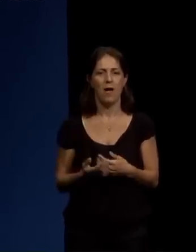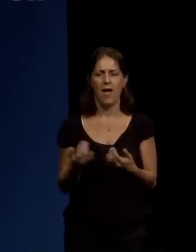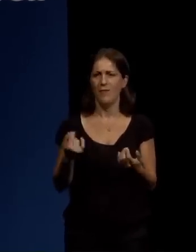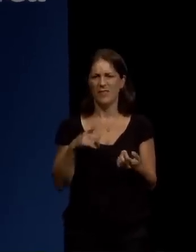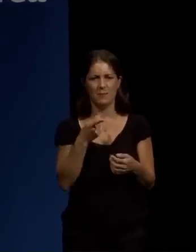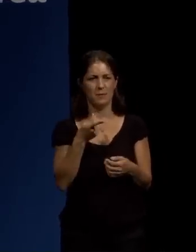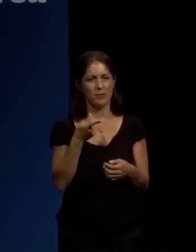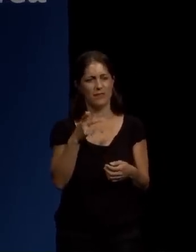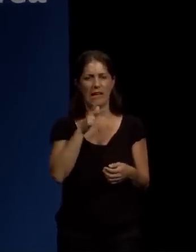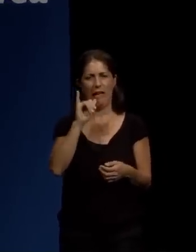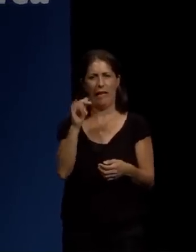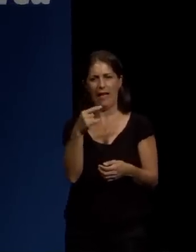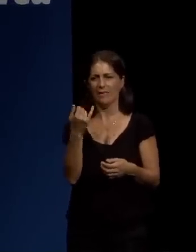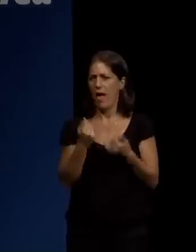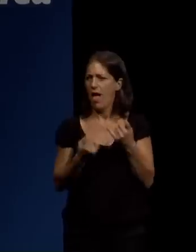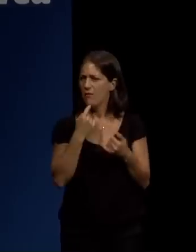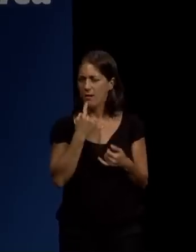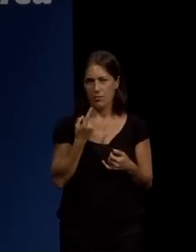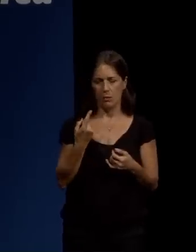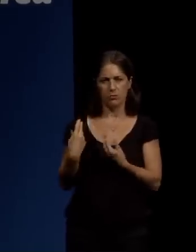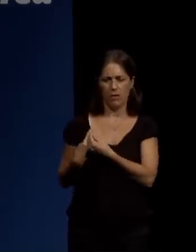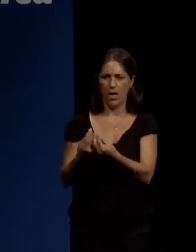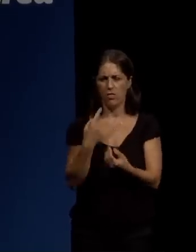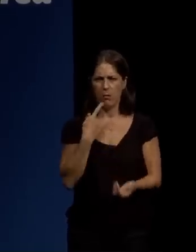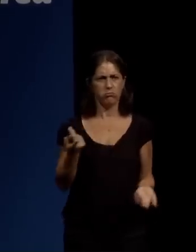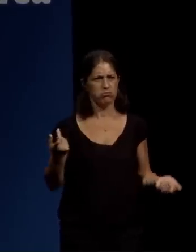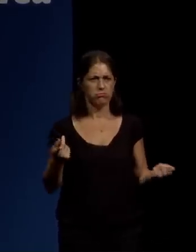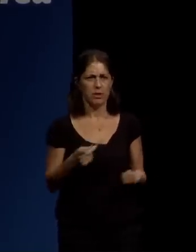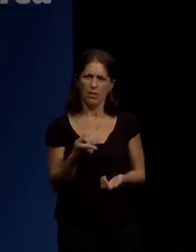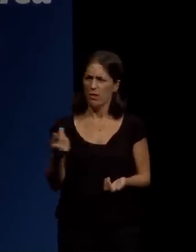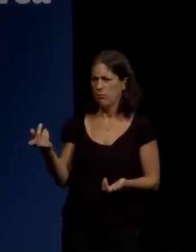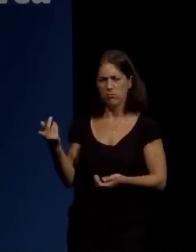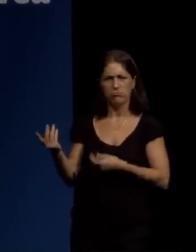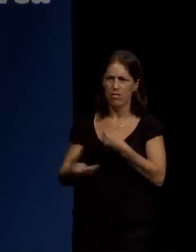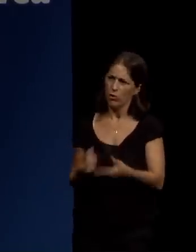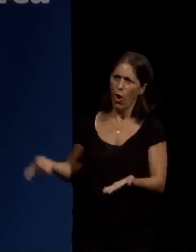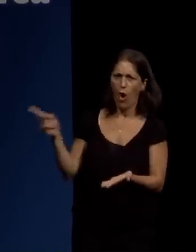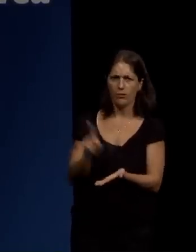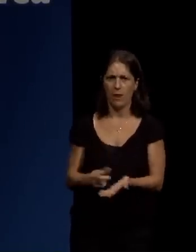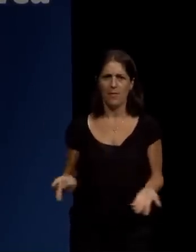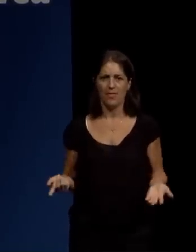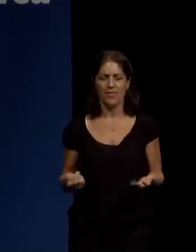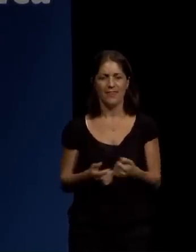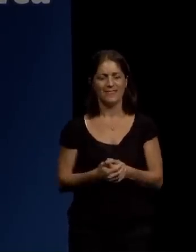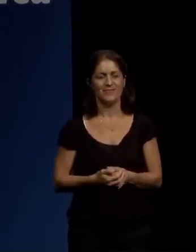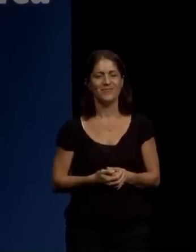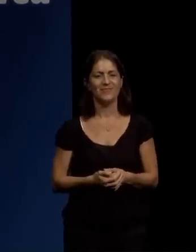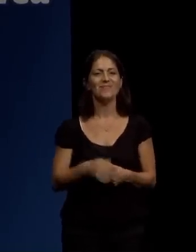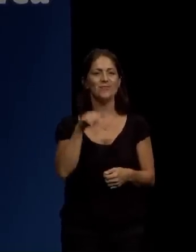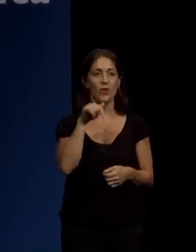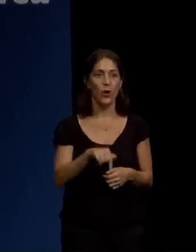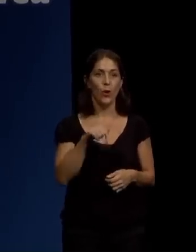con Higgins, e cando Higgins lle facía unha falcatruada, Magnum dicía: Higgins, fixéchelo de novo. Hoxe vimos